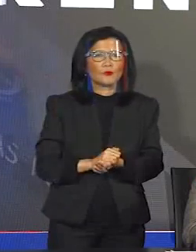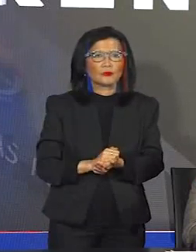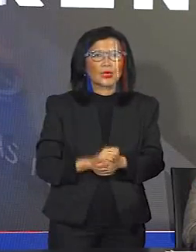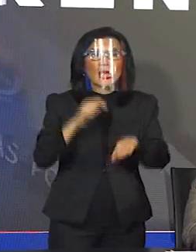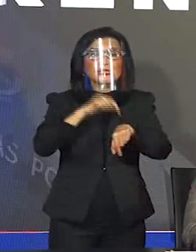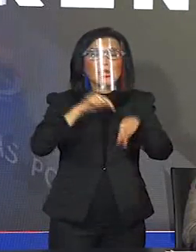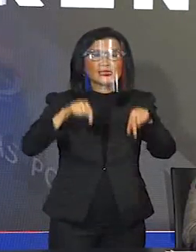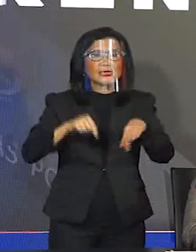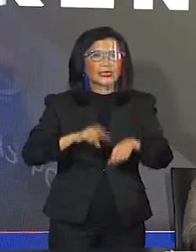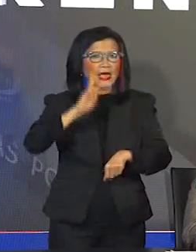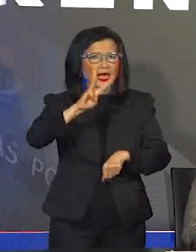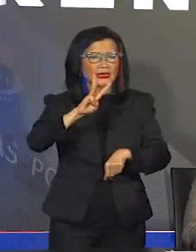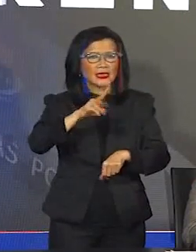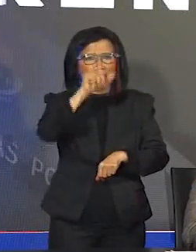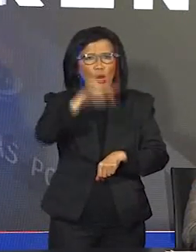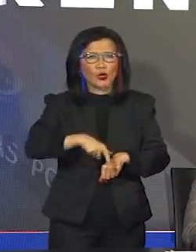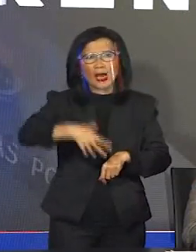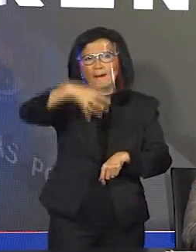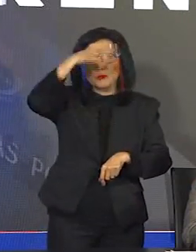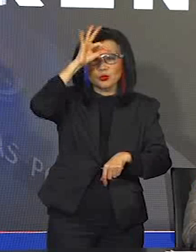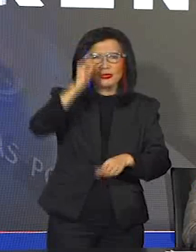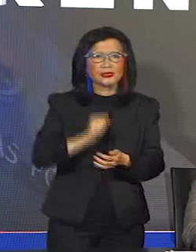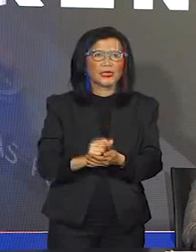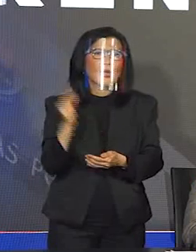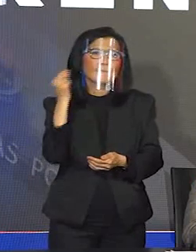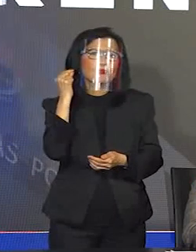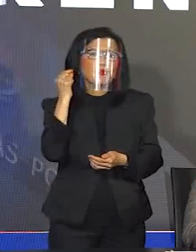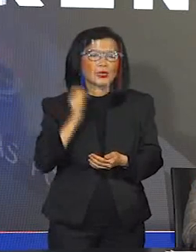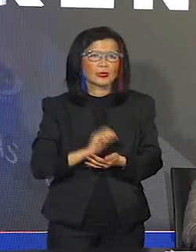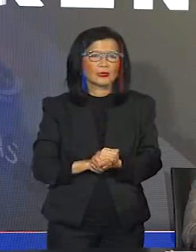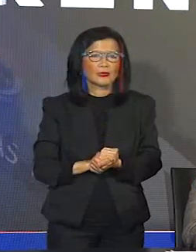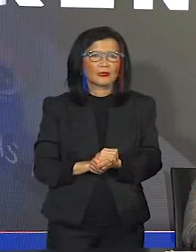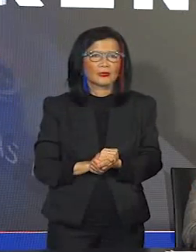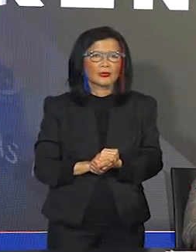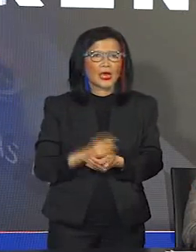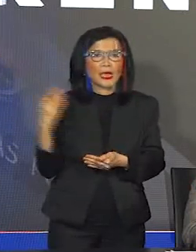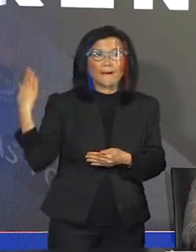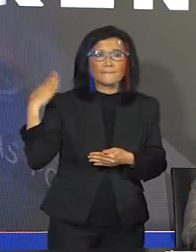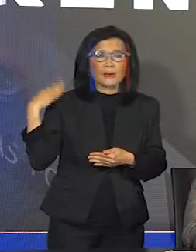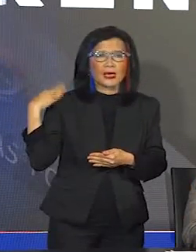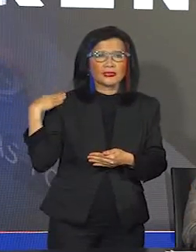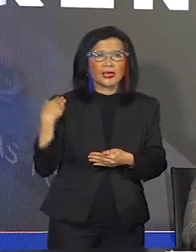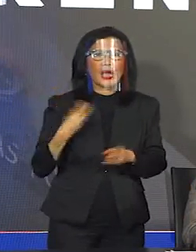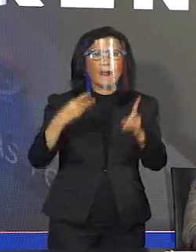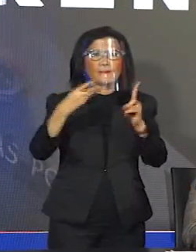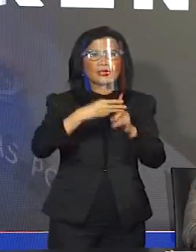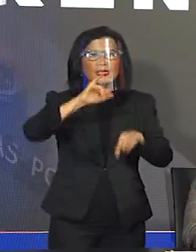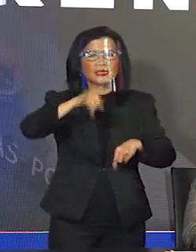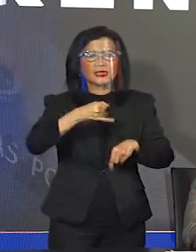saat ini ada 3 personil Polri Polwan yang berpangkat Brigadir